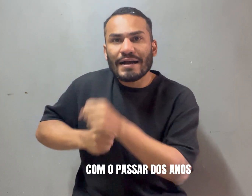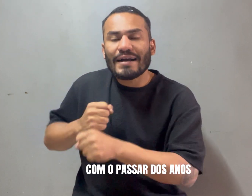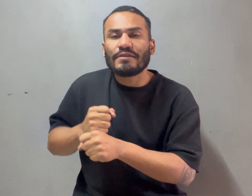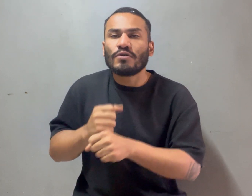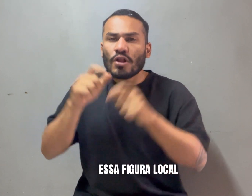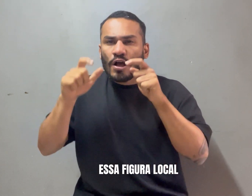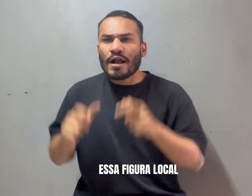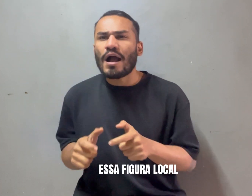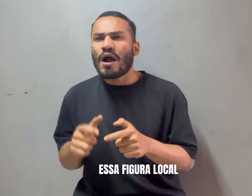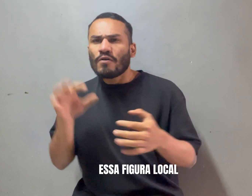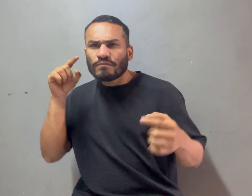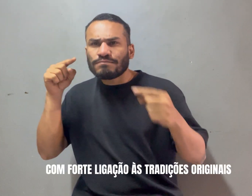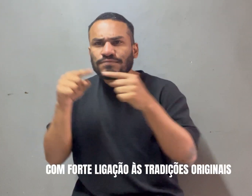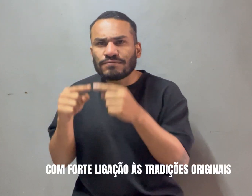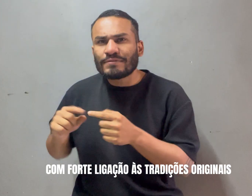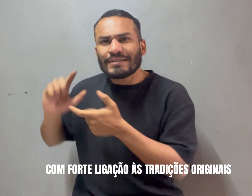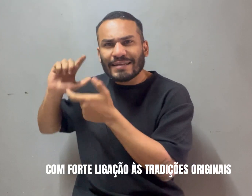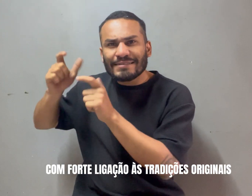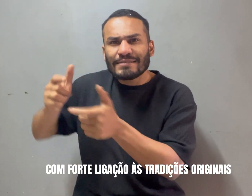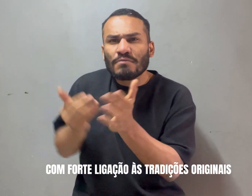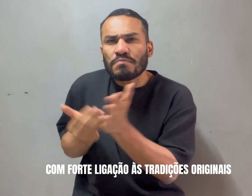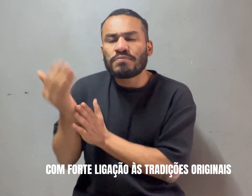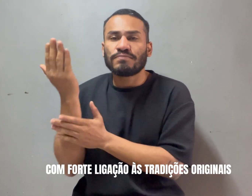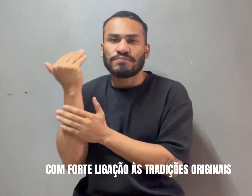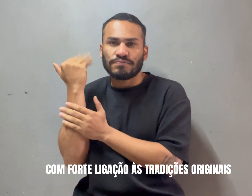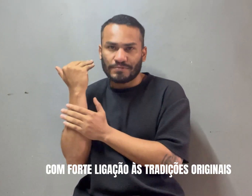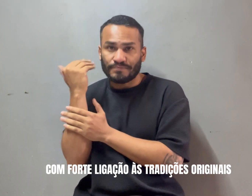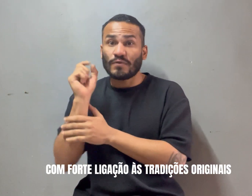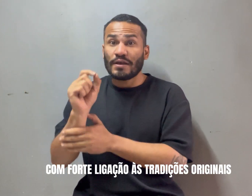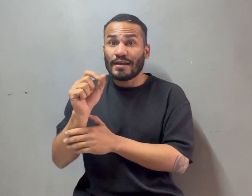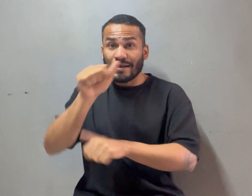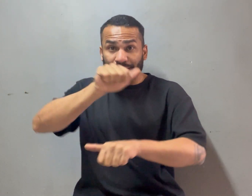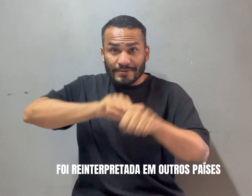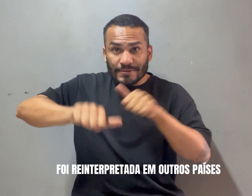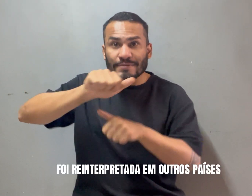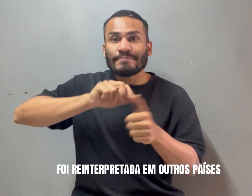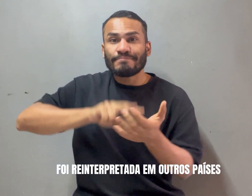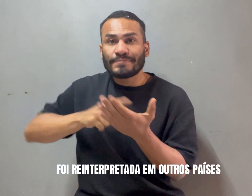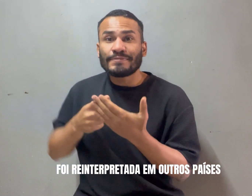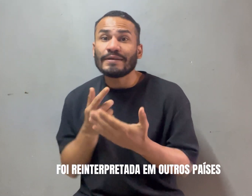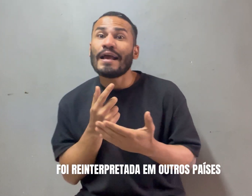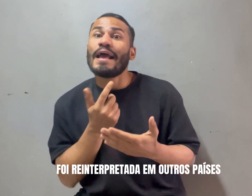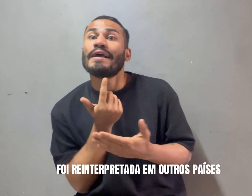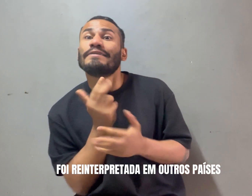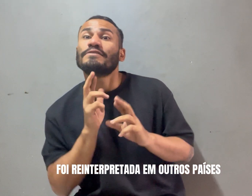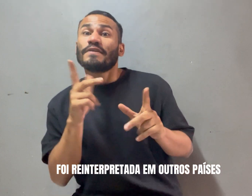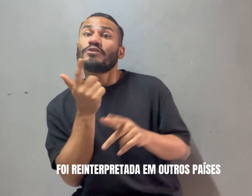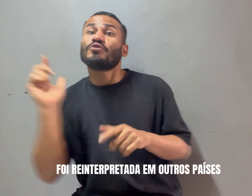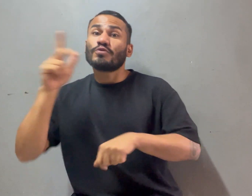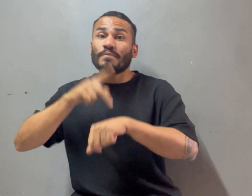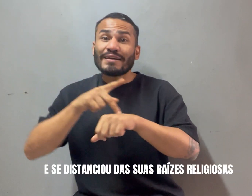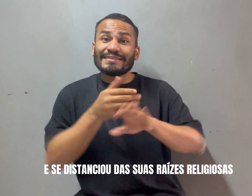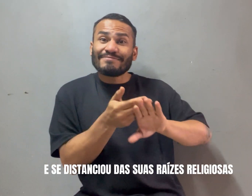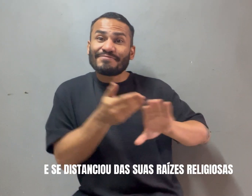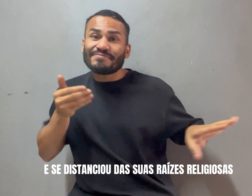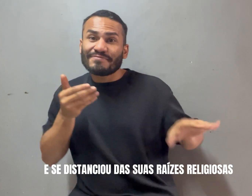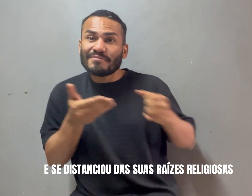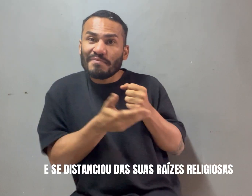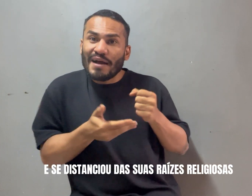anos, essa figura local com forte ligação às tradições originais foi reinterpretada em outros países e se distanciou das